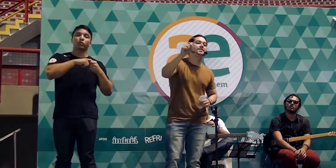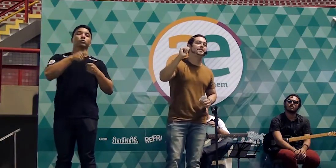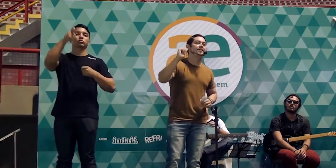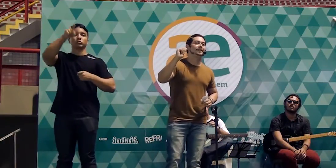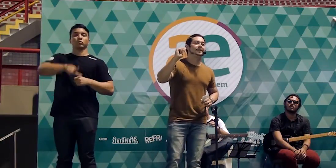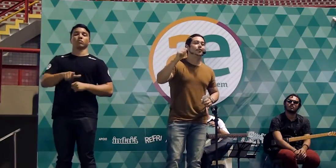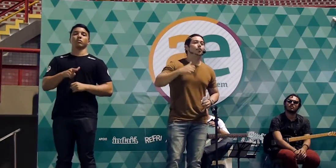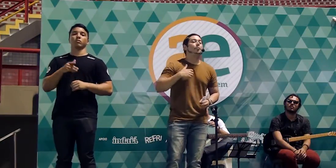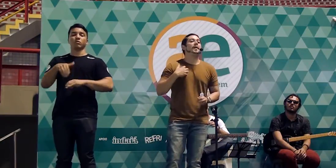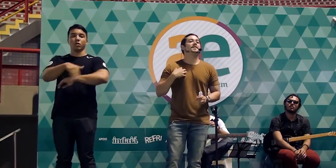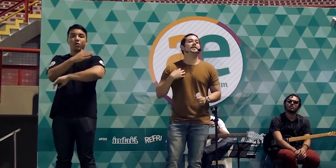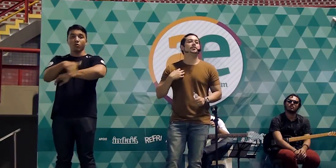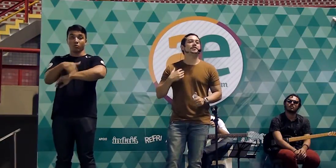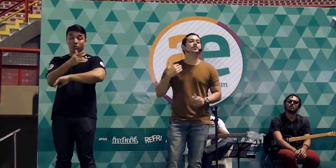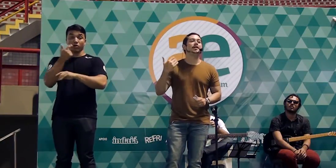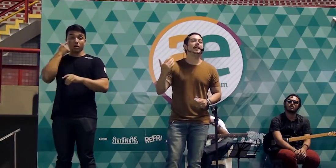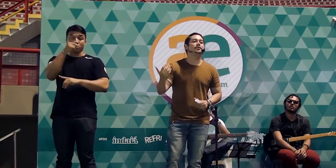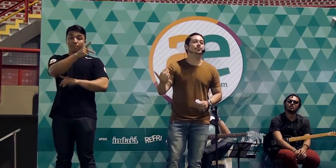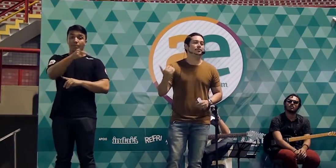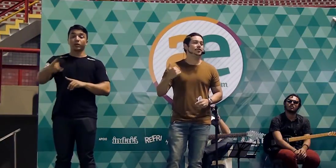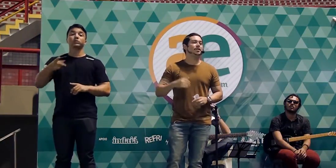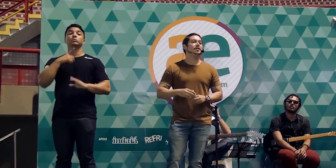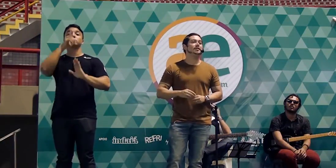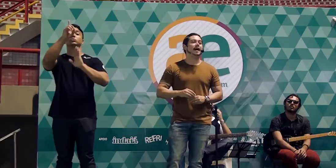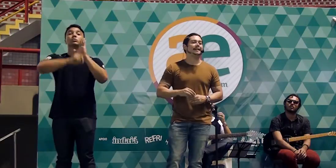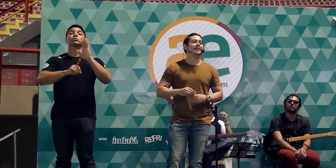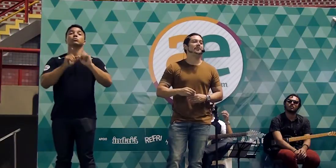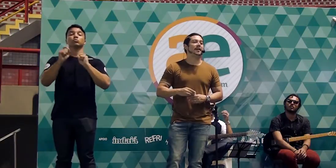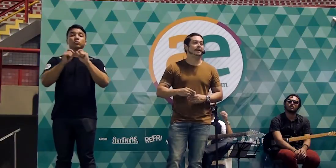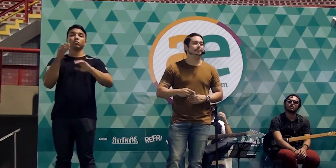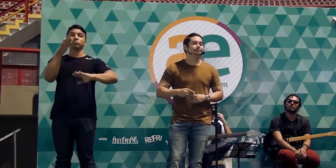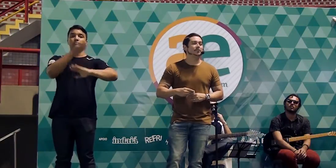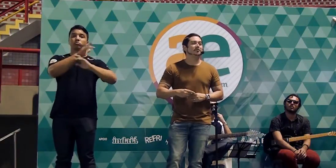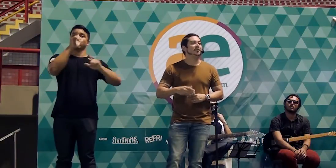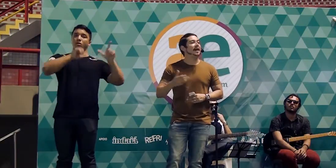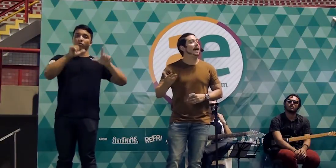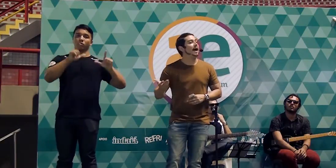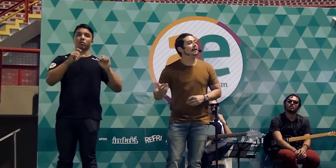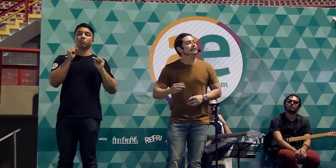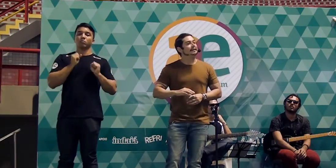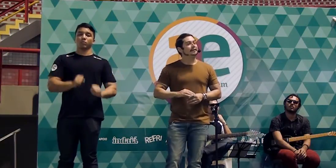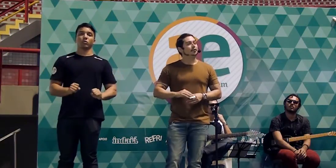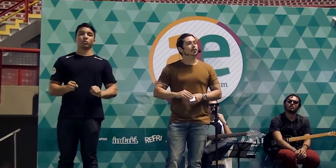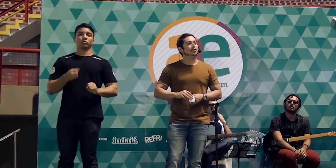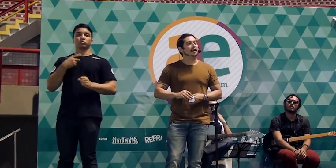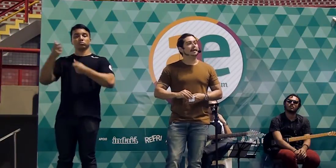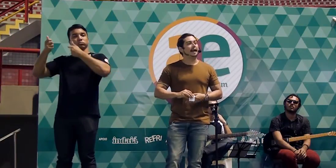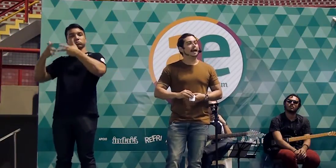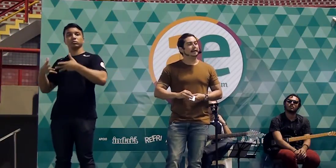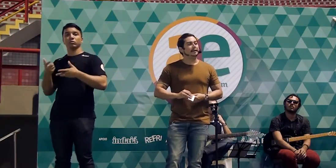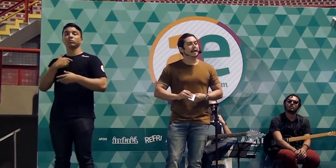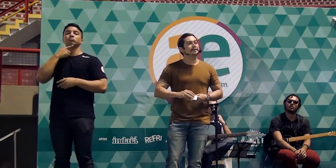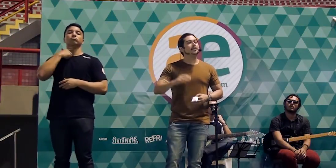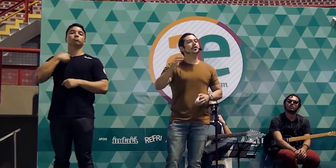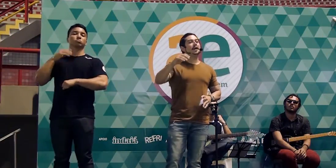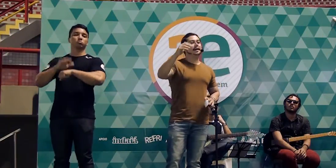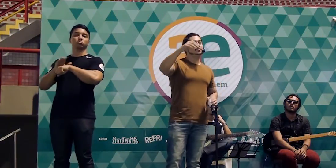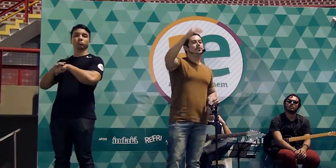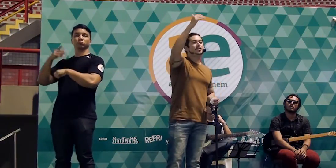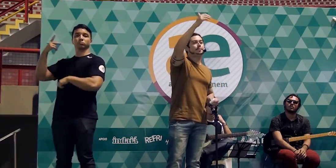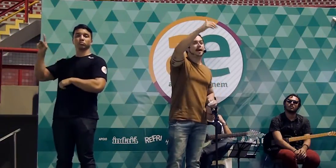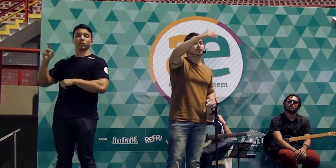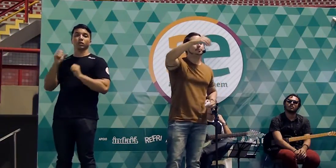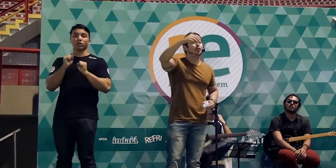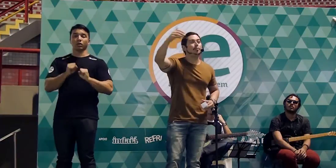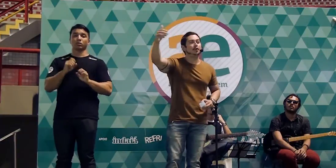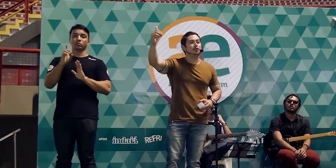eu lhe disse, o presidente tem direito de ir à TV falar. Quando ele quer, ele tem direito